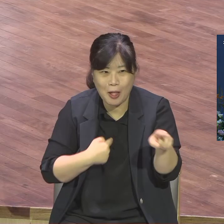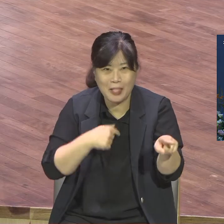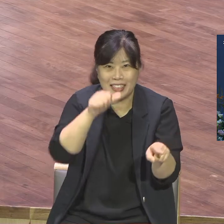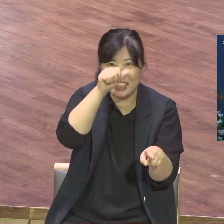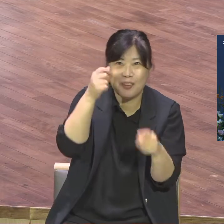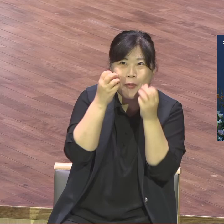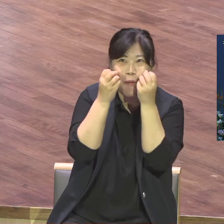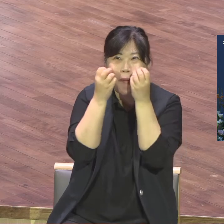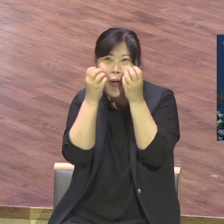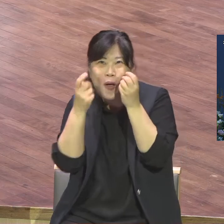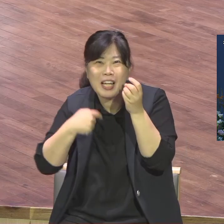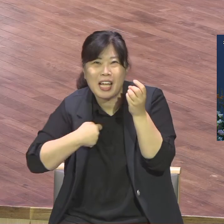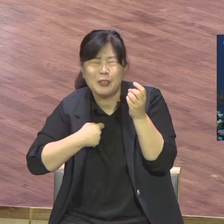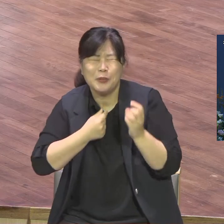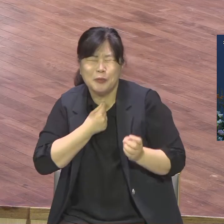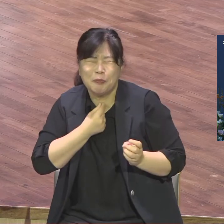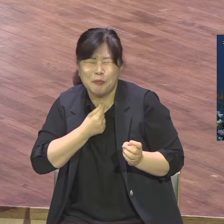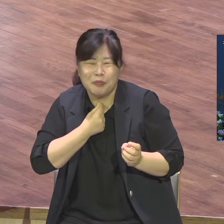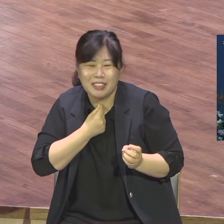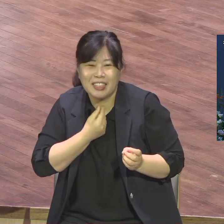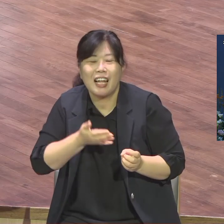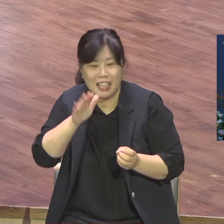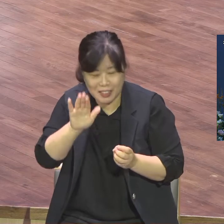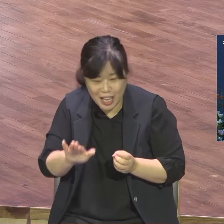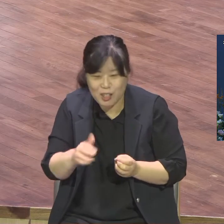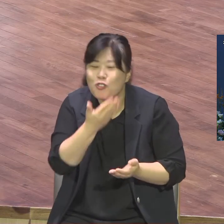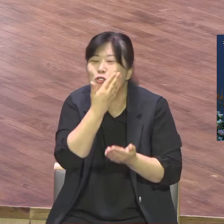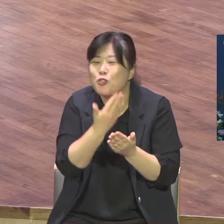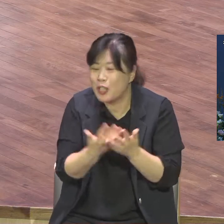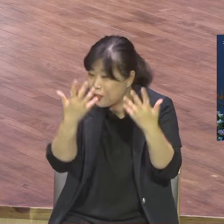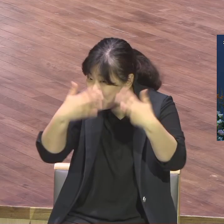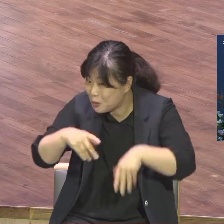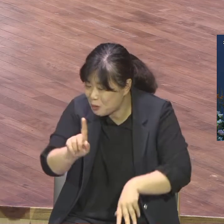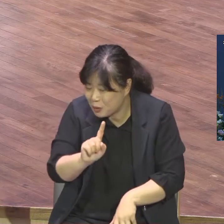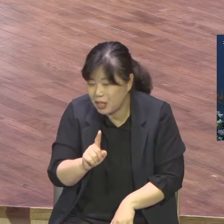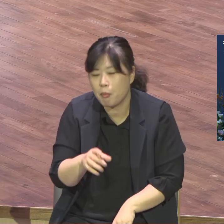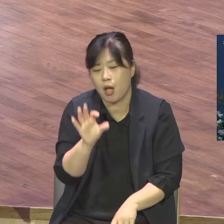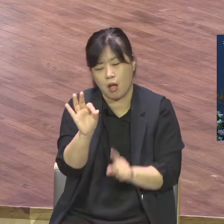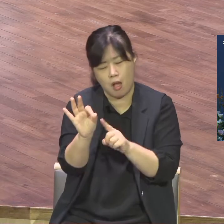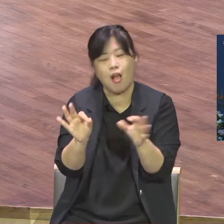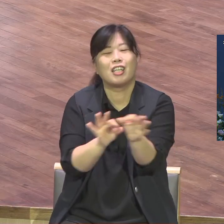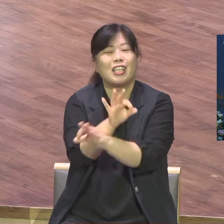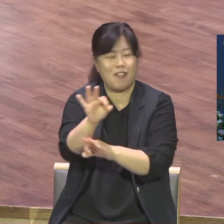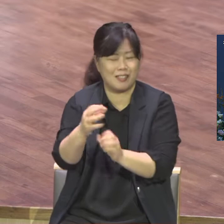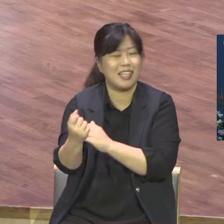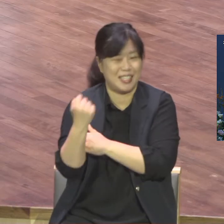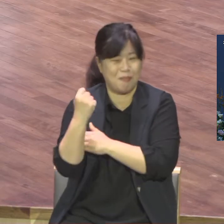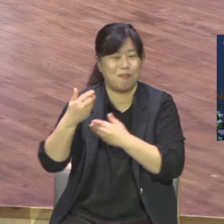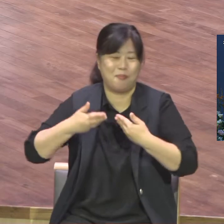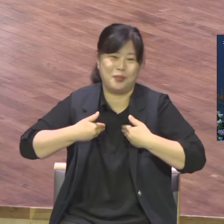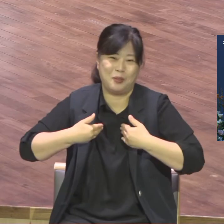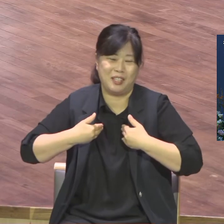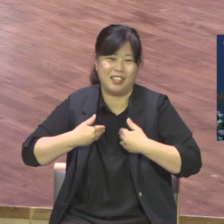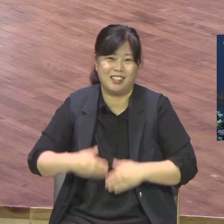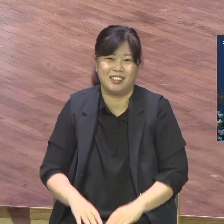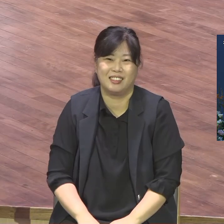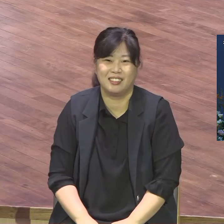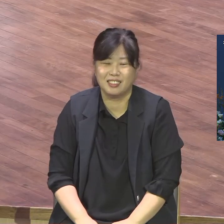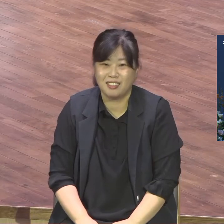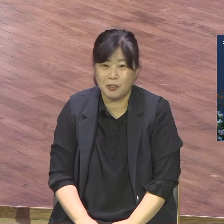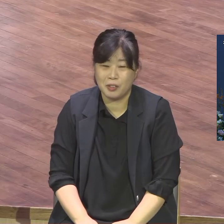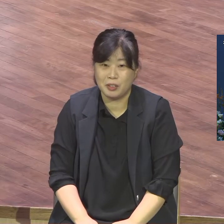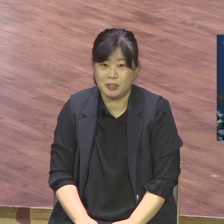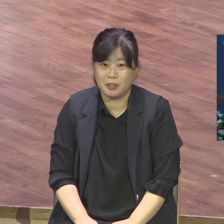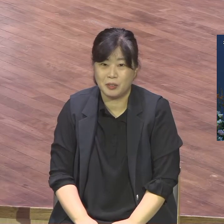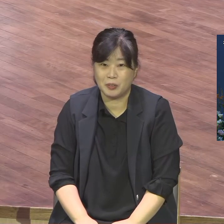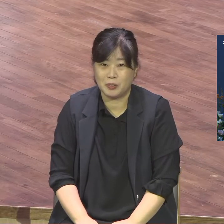능력을 하나님께서 주셨냐 받았냐 이게 다 하나님 주신 거거든요. 이 주 안에서요 여러분 세상에서도